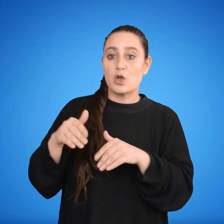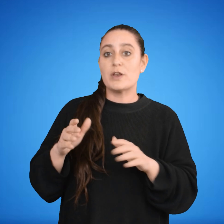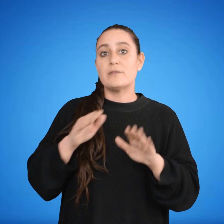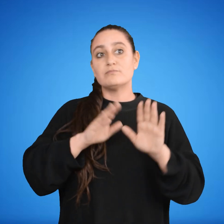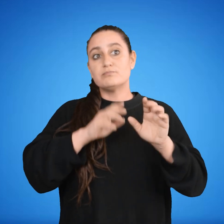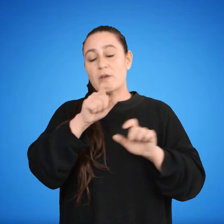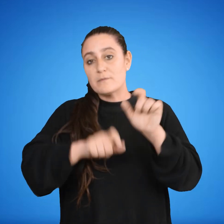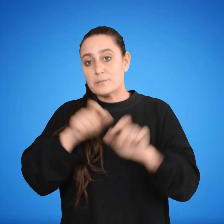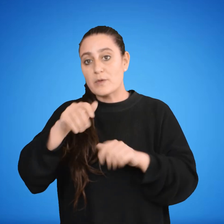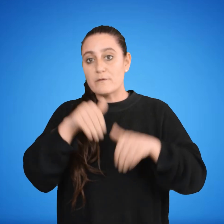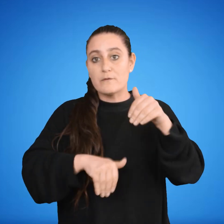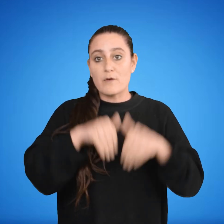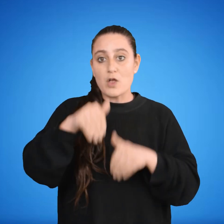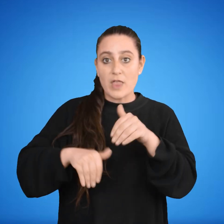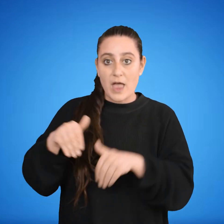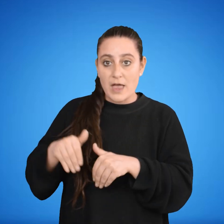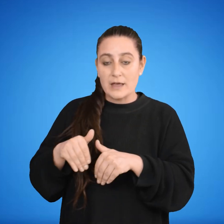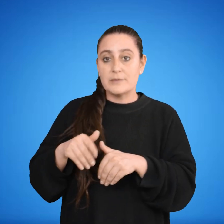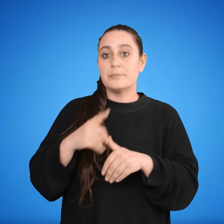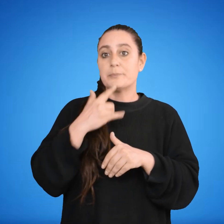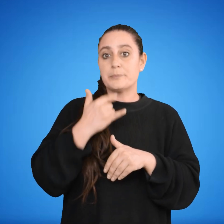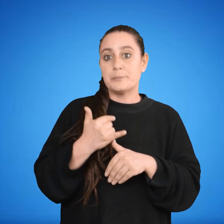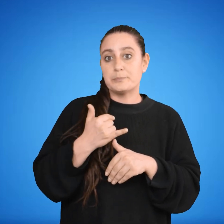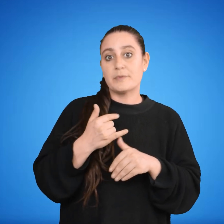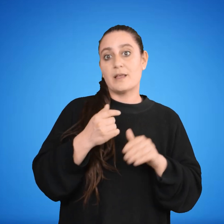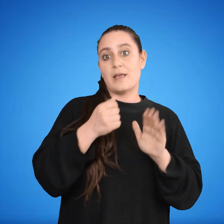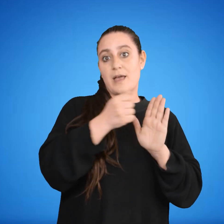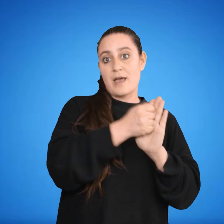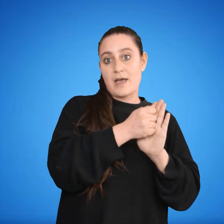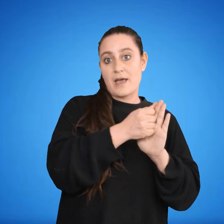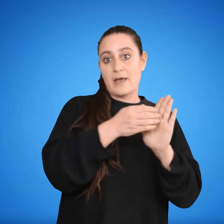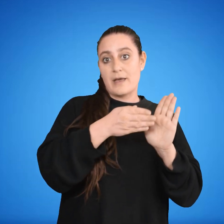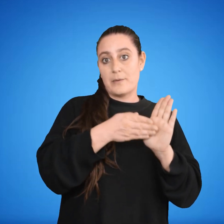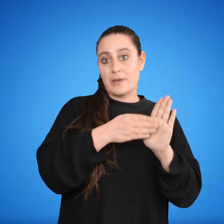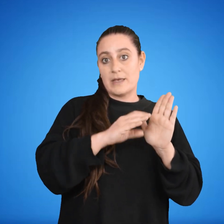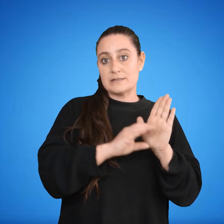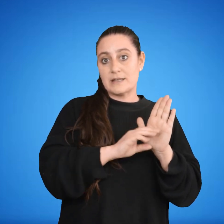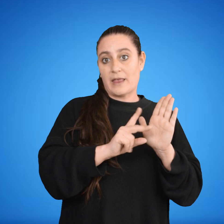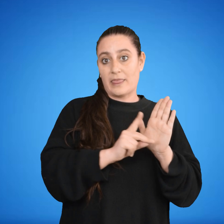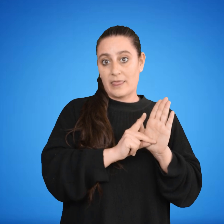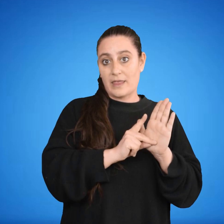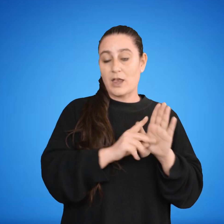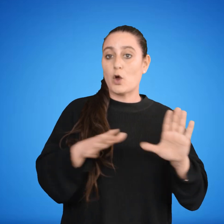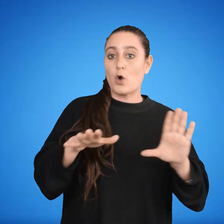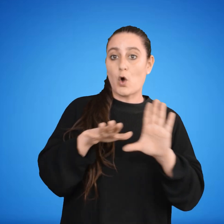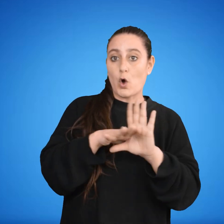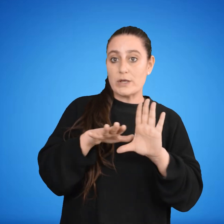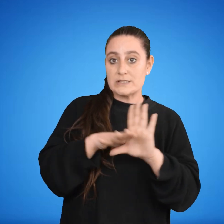ratificación de las enmiendas, en los casos de los apartados A, B, C y D, coincidiera con alguna elección de integrantes